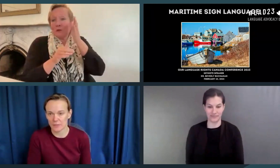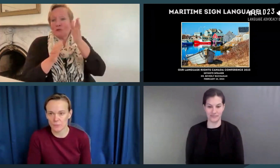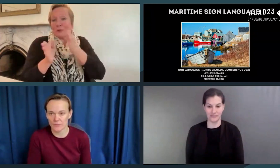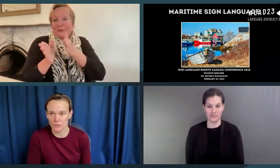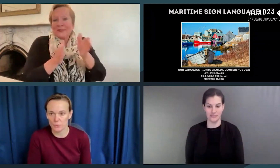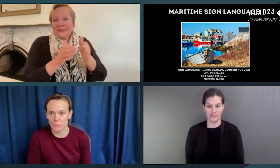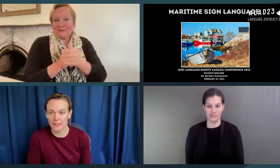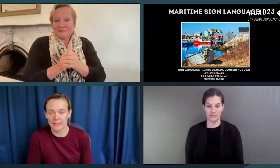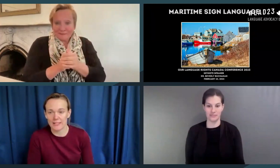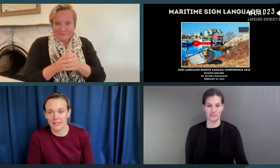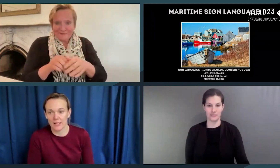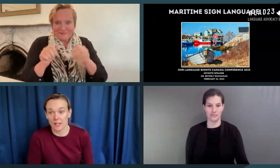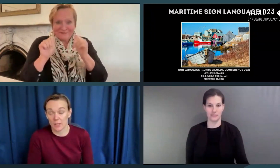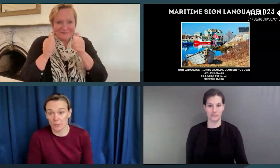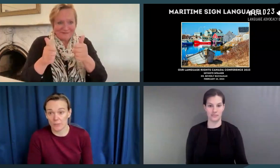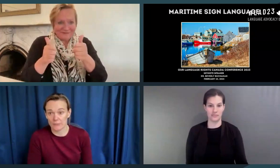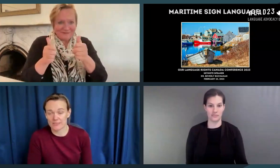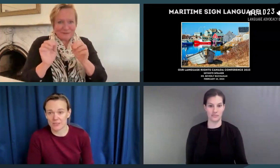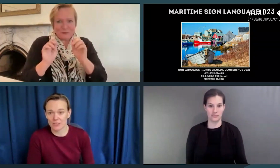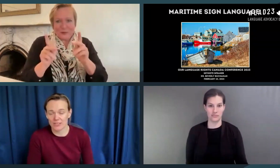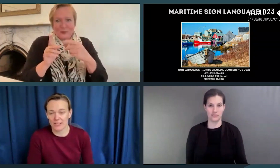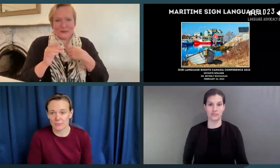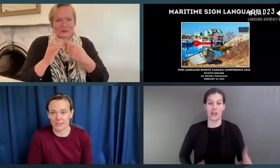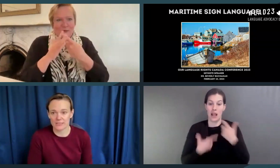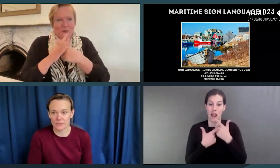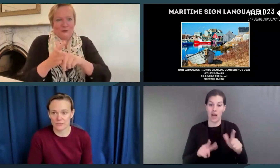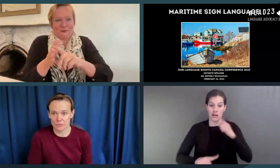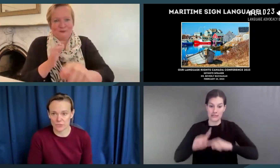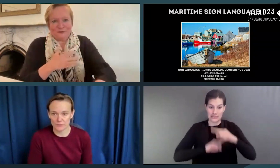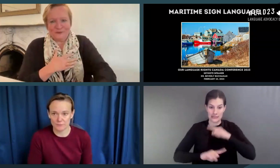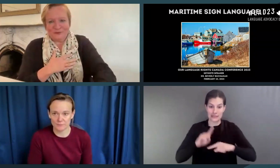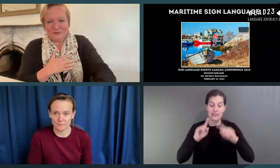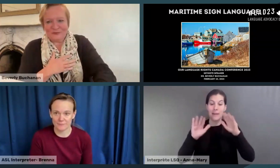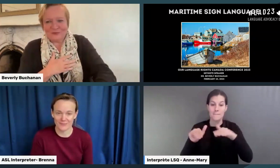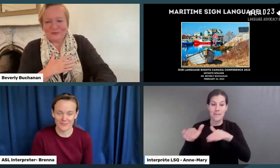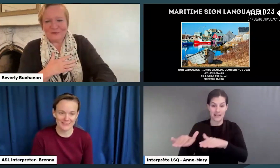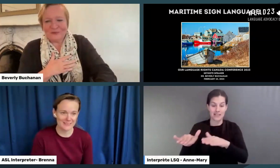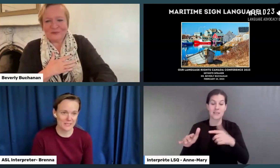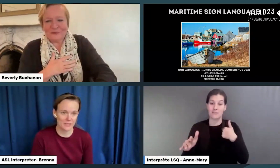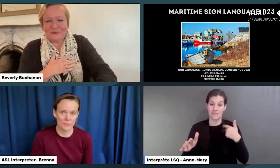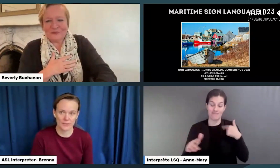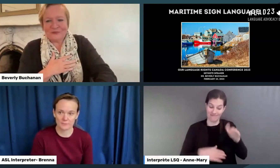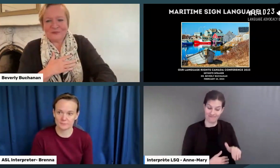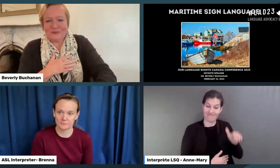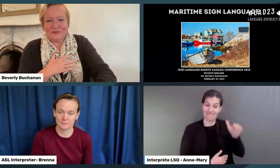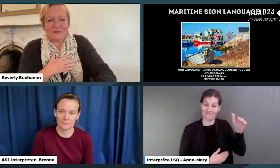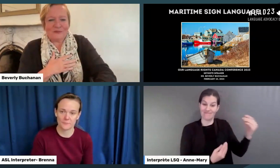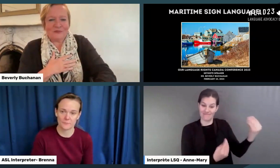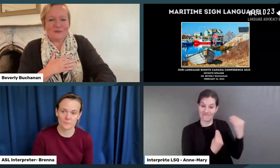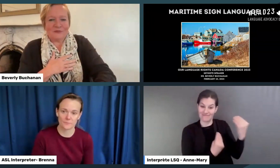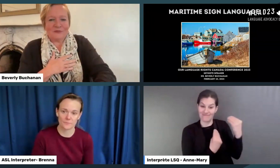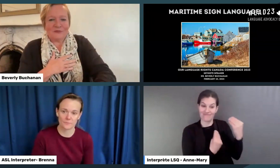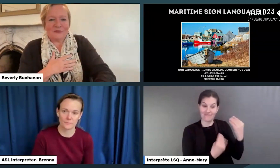profondeur au sujet de la recherche et des plans à l'avenir. Alors, allons-y.